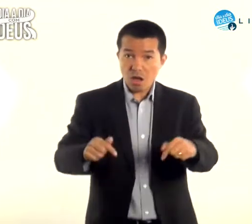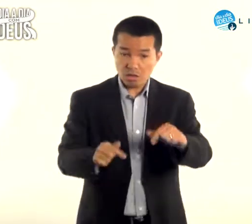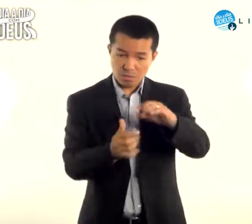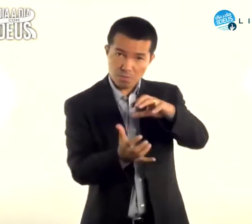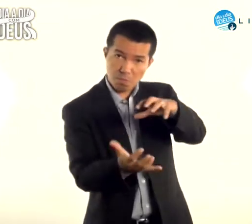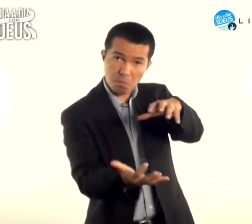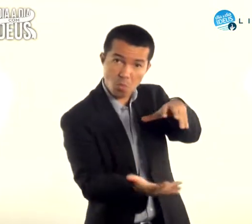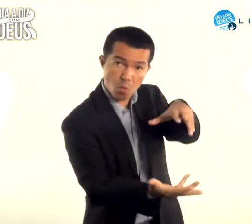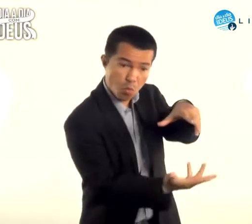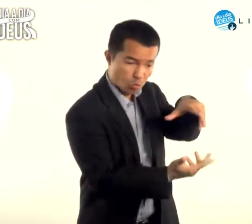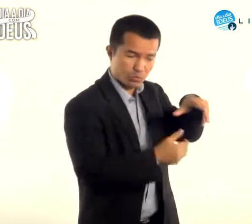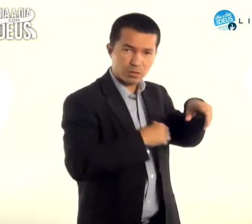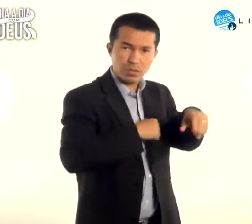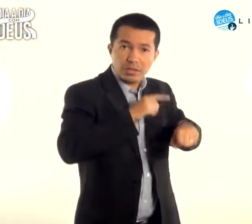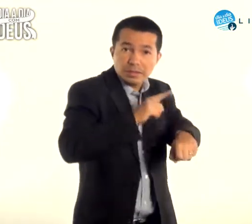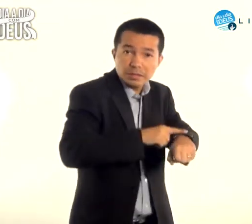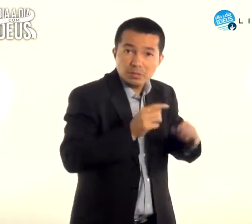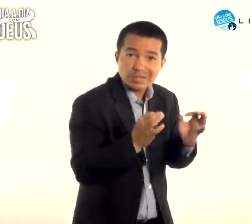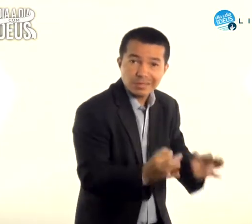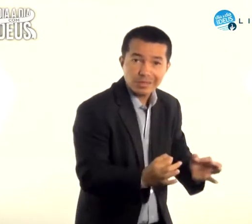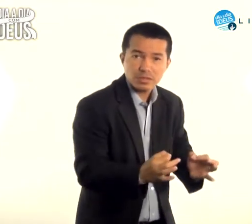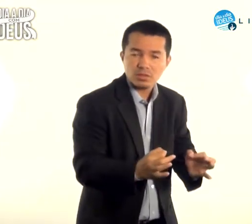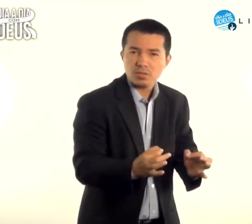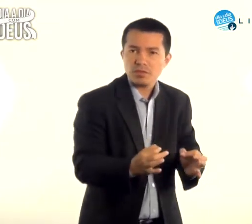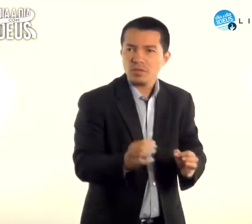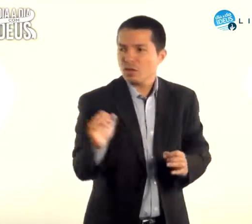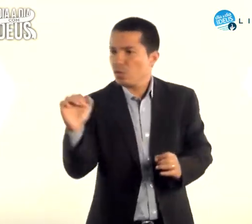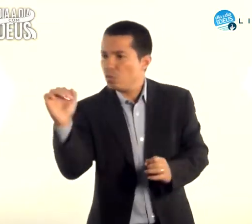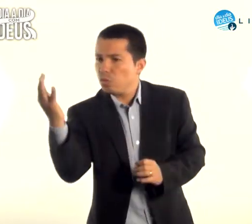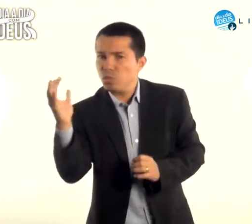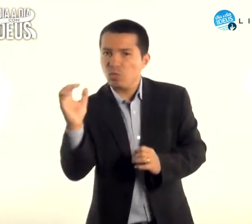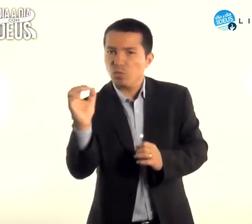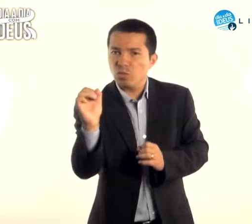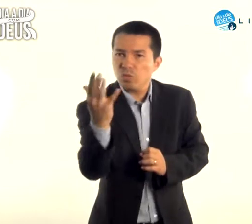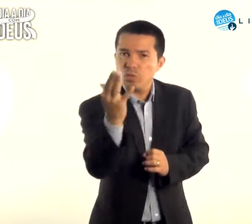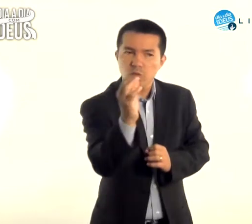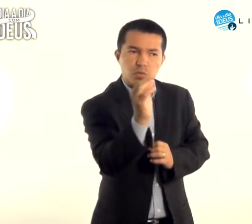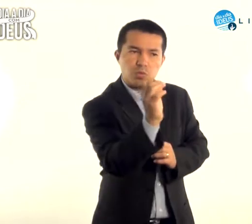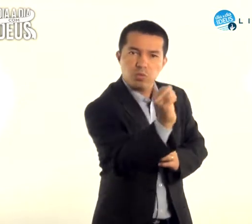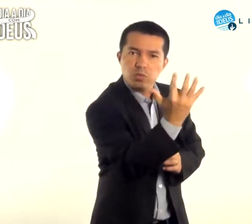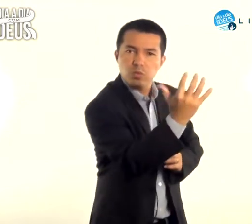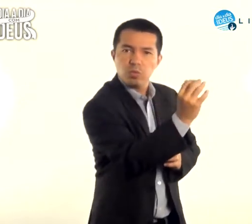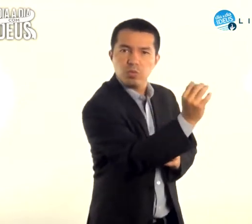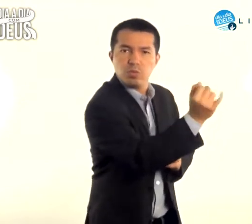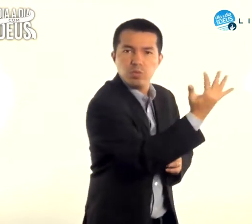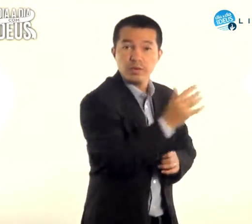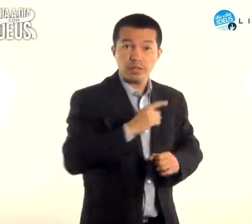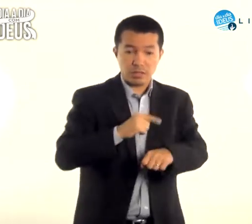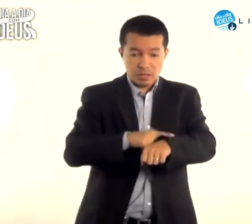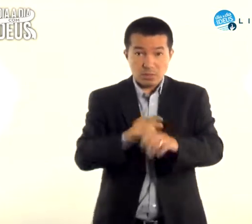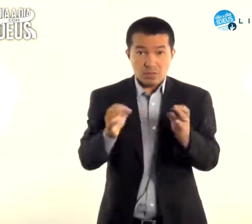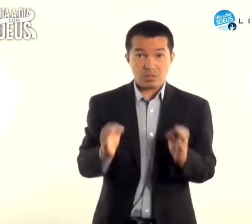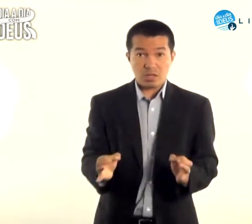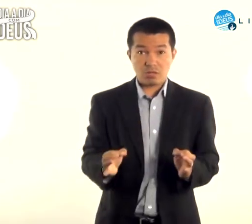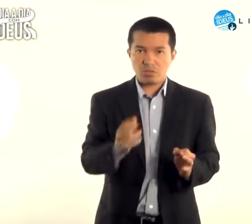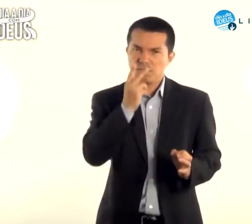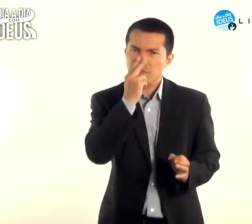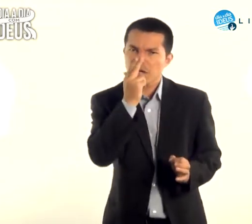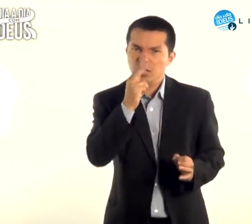tempo, cada coisa tem a sua ocasião. Efésios capítulo 5, versículos 15 e 16,